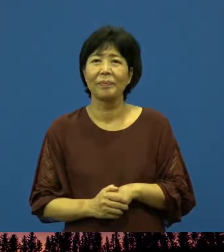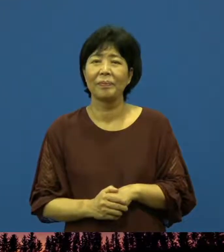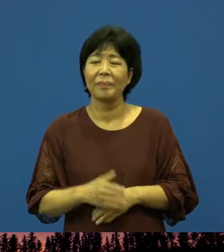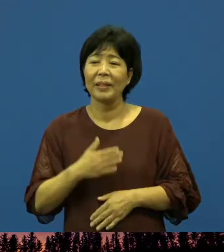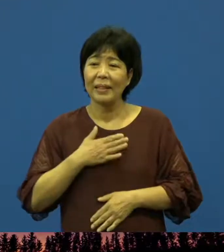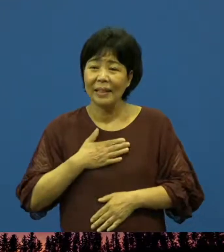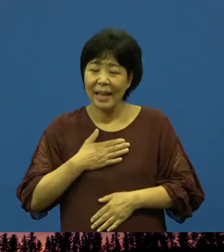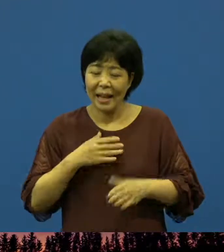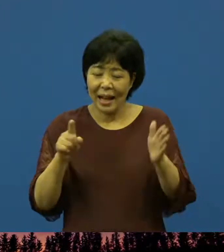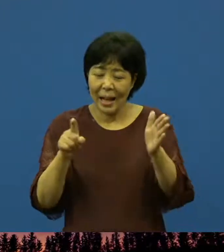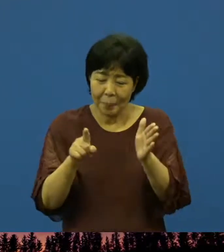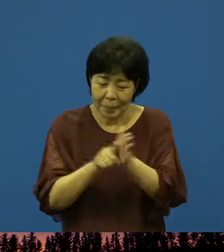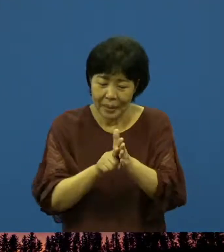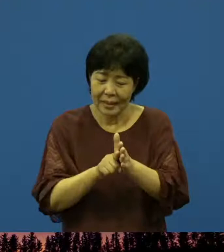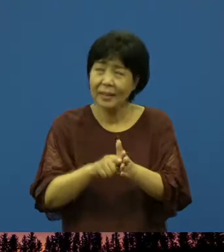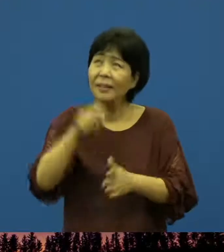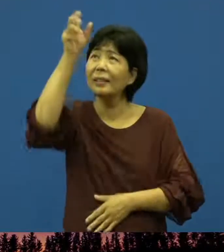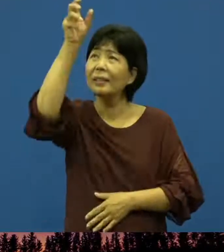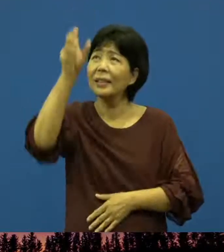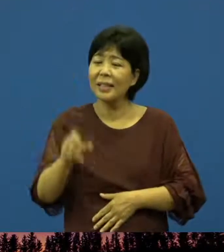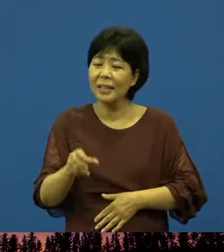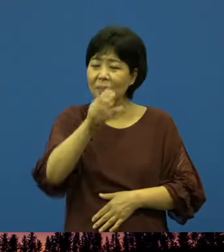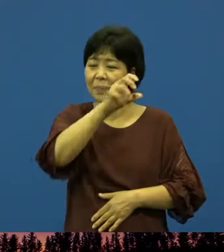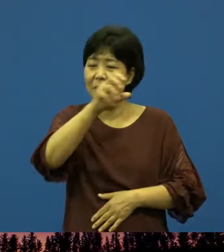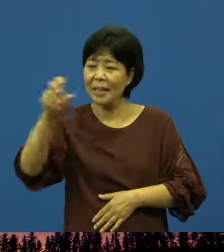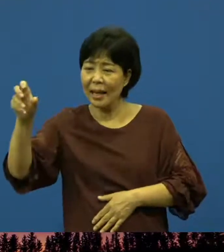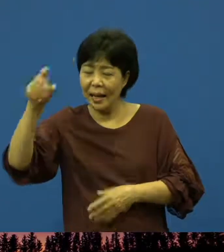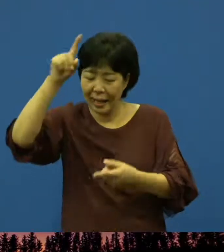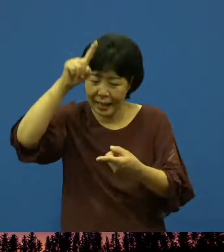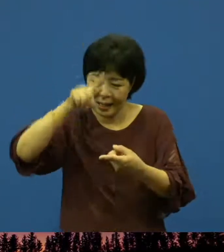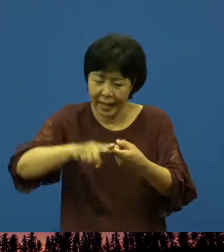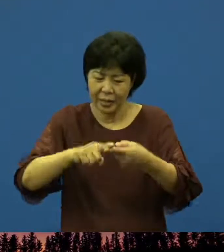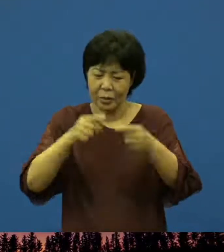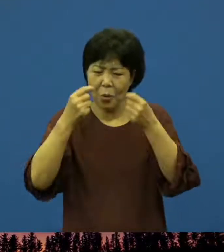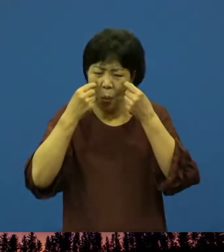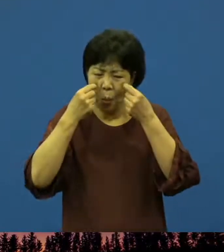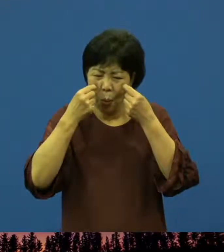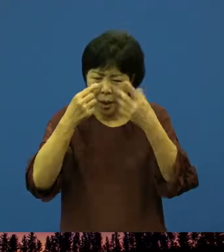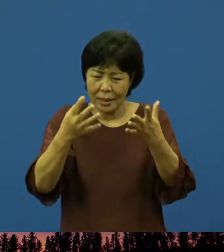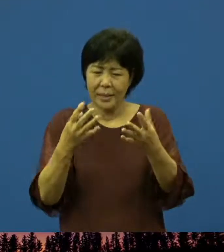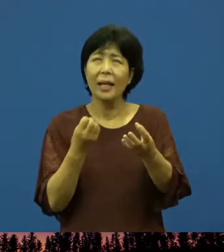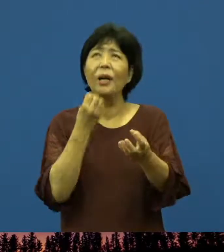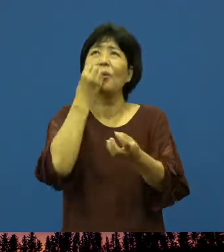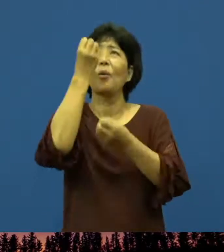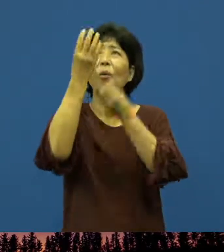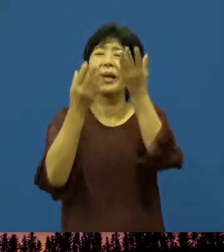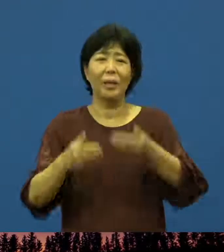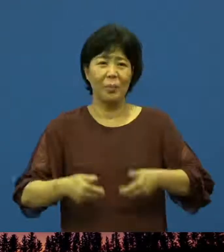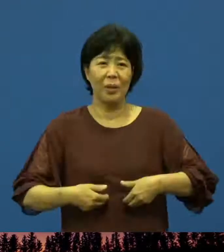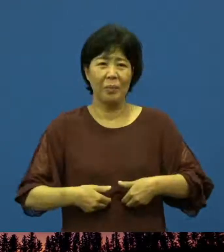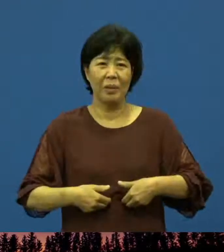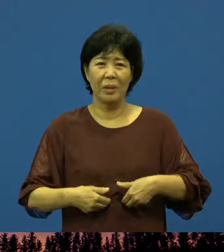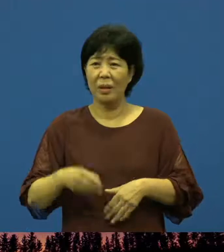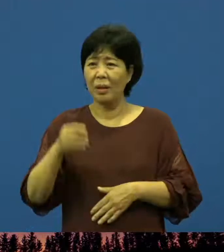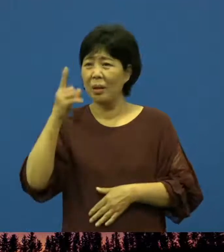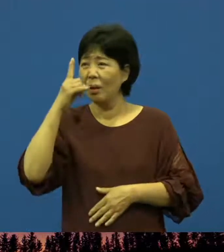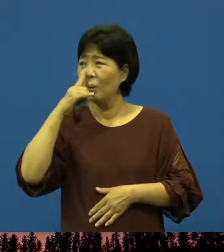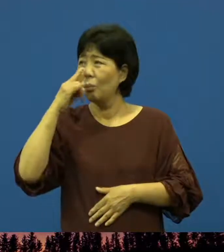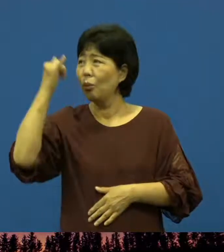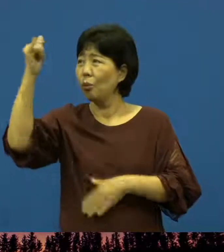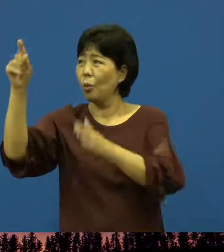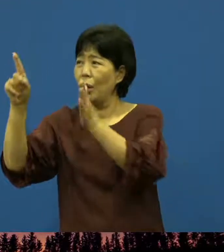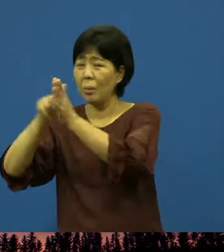내가 믿는 십자가, 여기에 대한 분명한 고백이 있어요. 1세대의 신앙이 2세대로